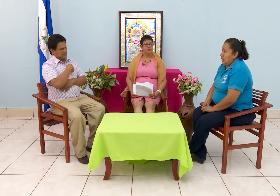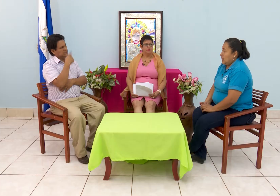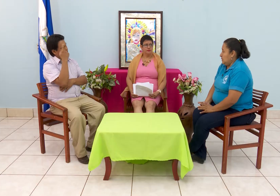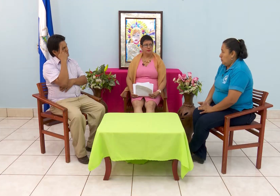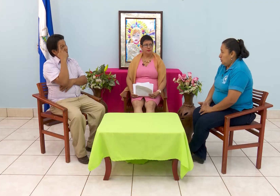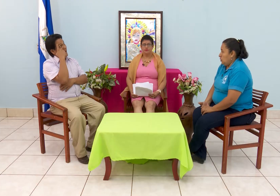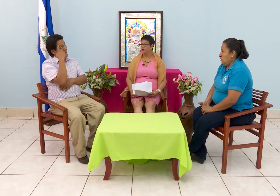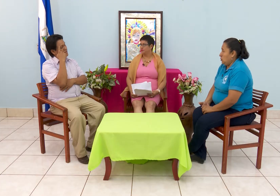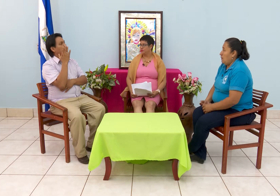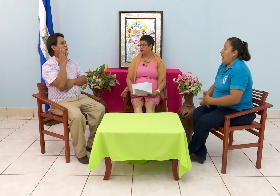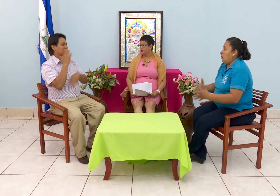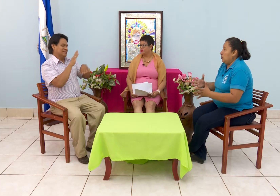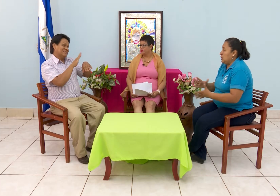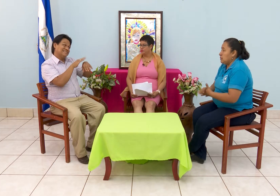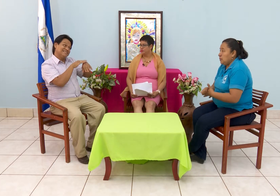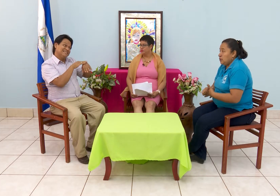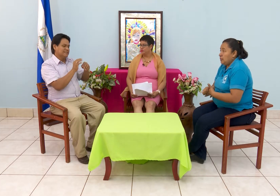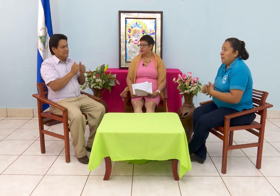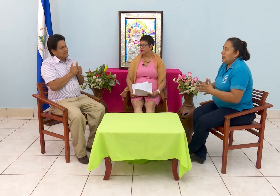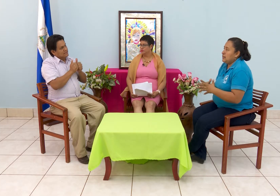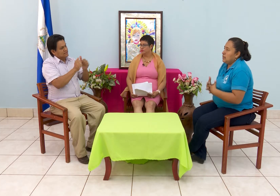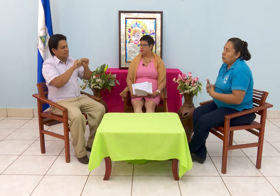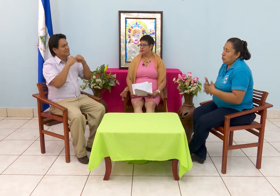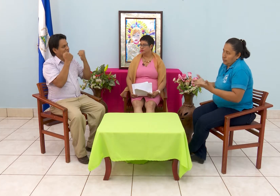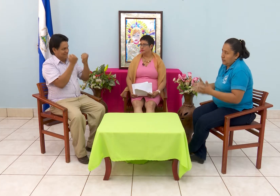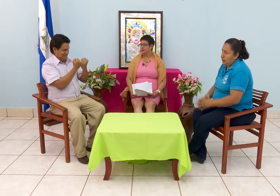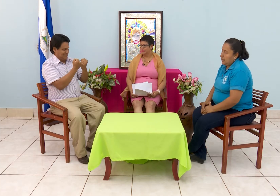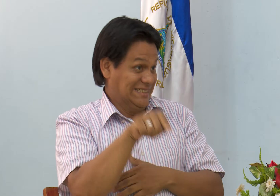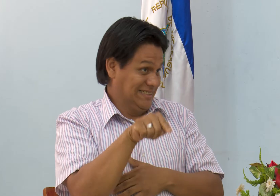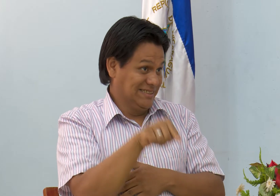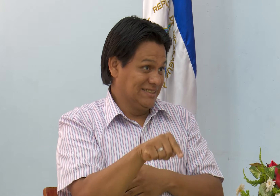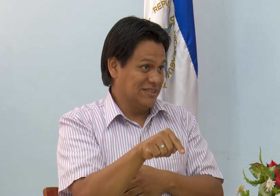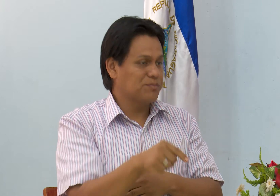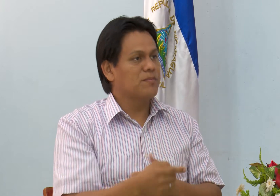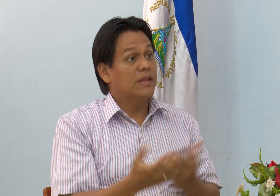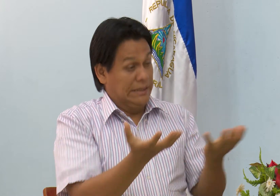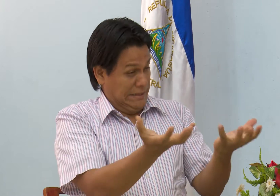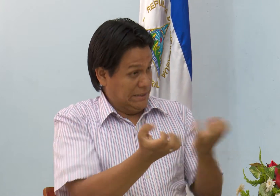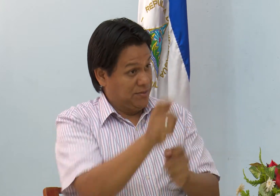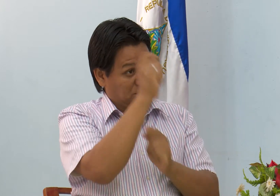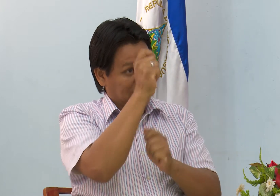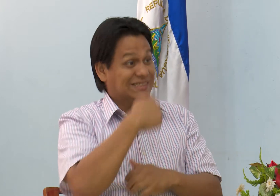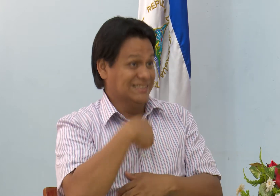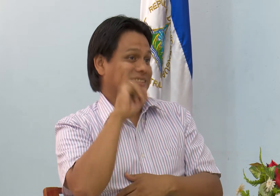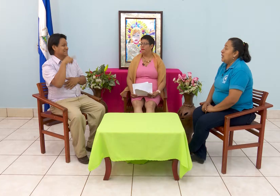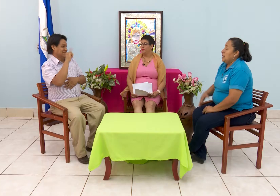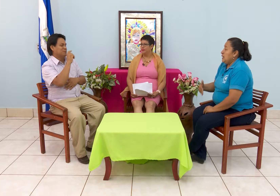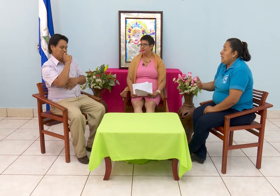ese momento que yo estudiaba, en ese momento a mis padres se le ocurrió, principalmente a mi mamá, llevarme a la Asociación de Sordos. Y